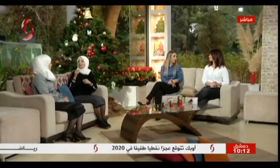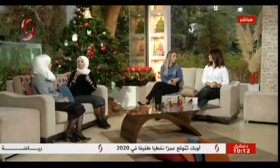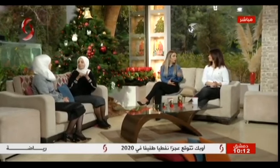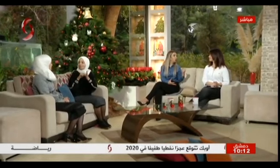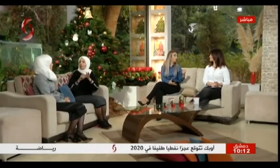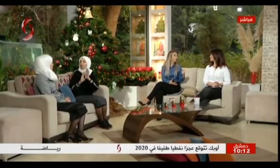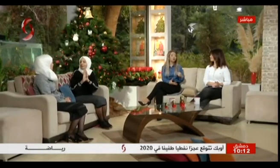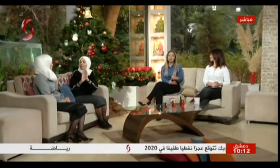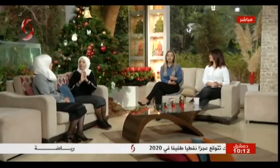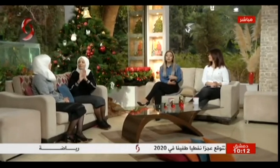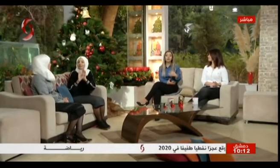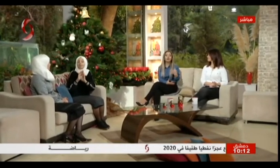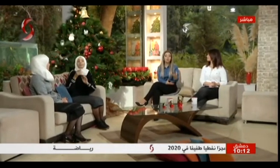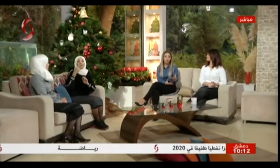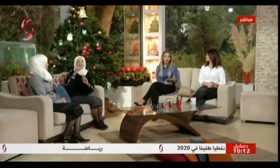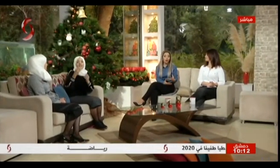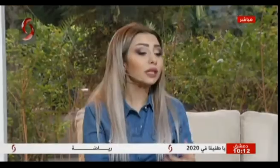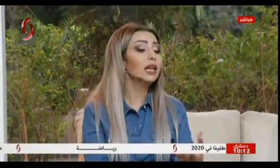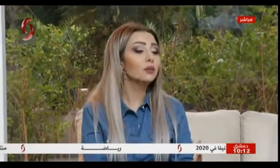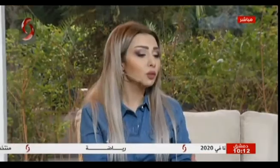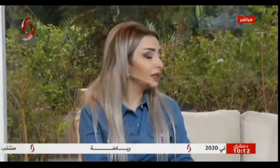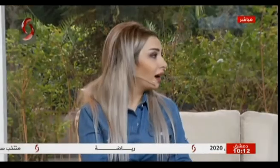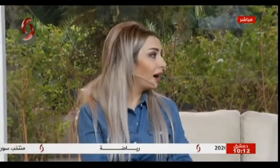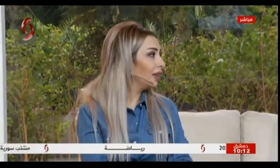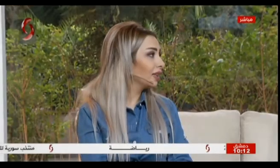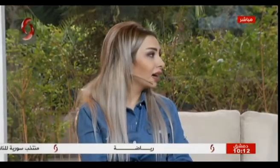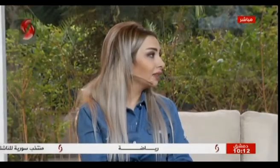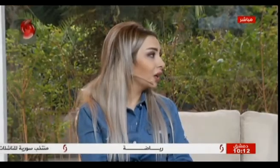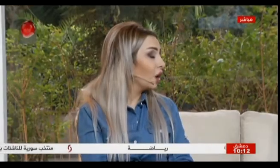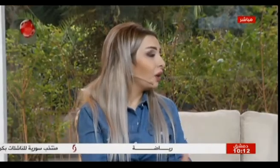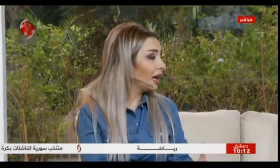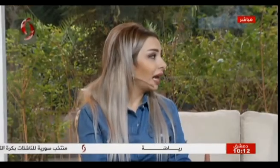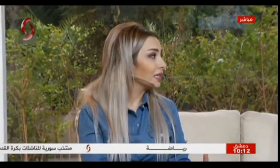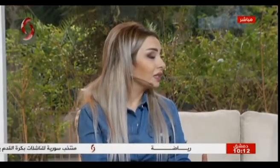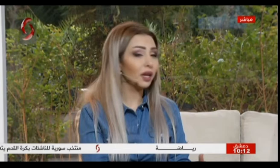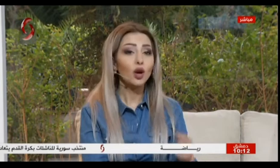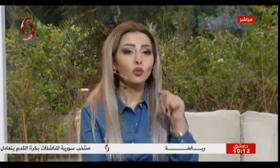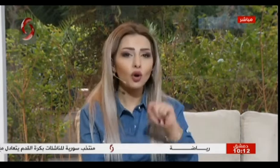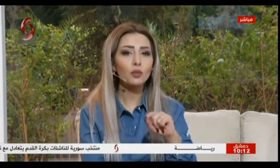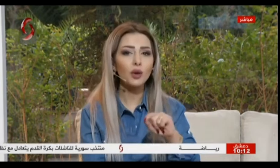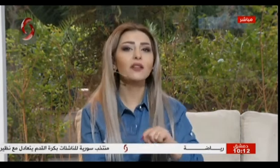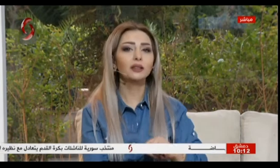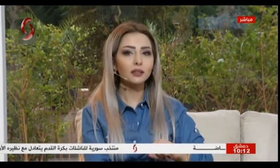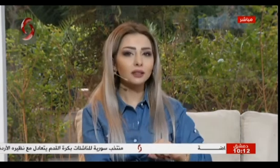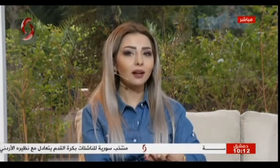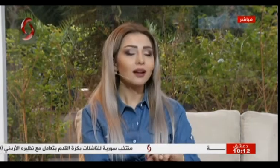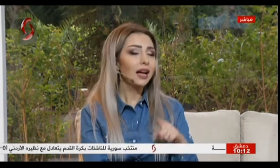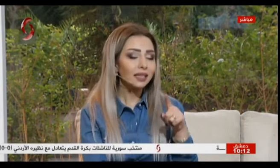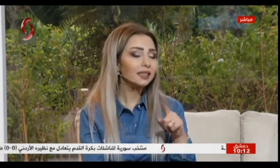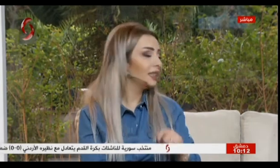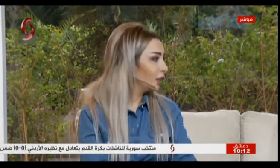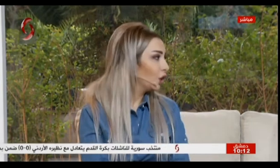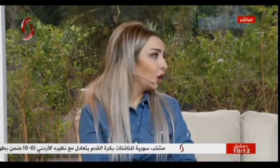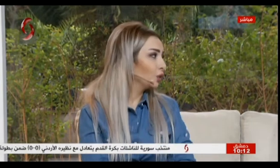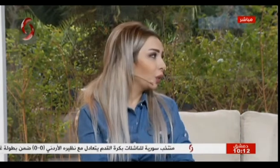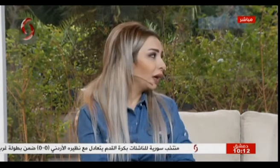بالجامعة عم يقولوا انه هنين عم يتعلموا او تعلموا منا الارادة والعزيمة. وهون منوقف عند نقطة،